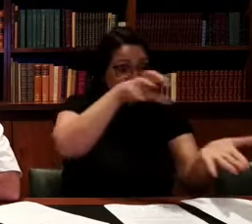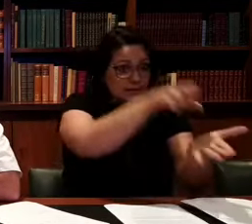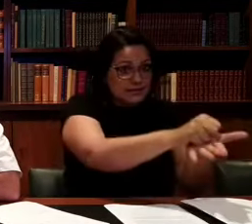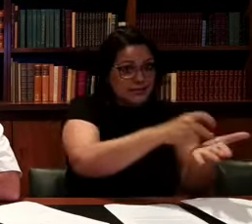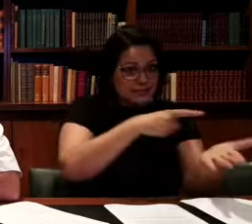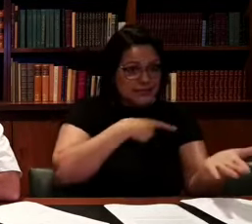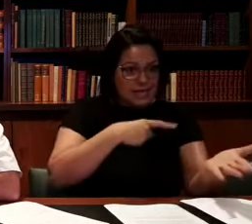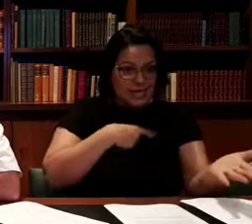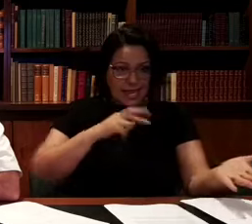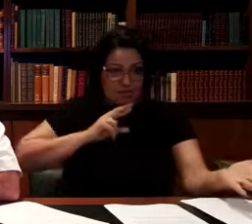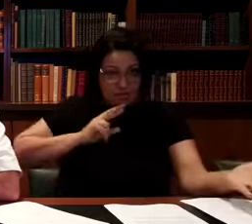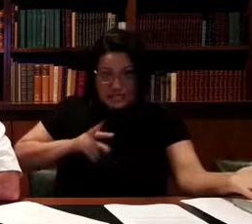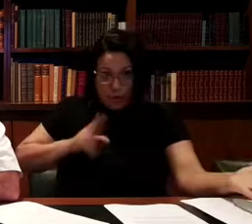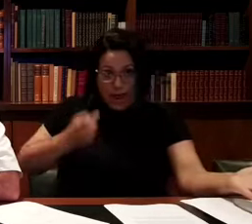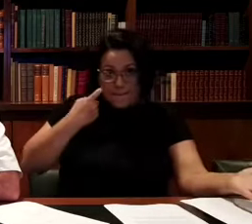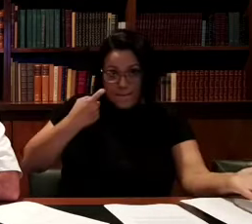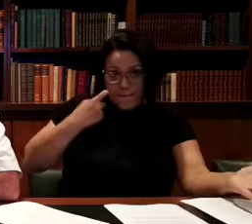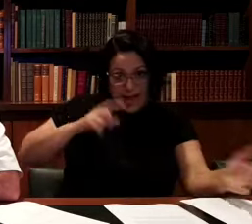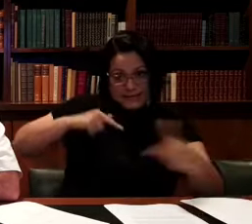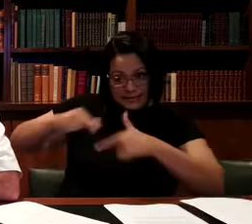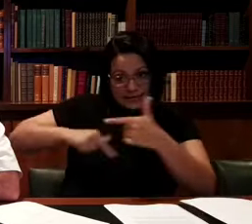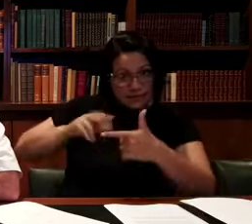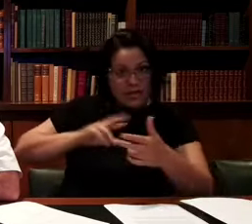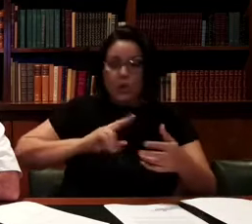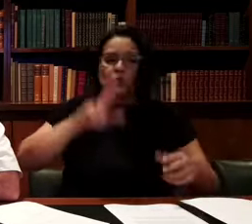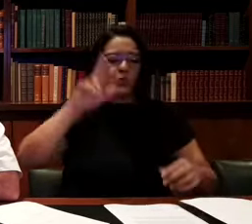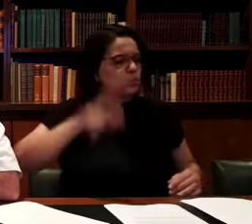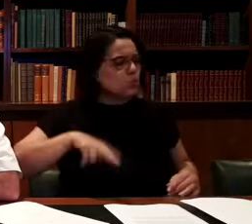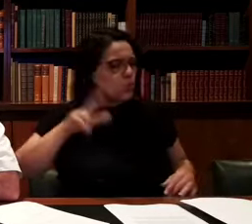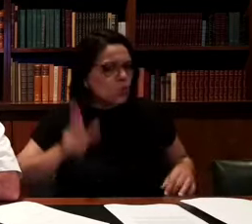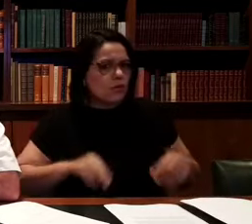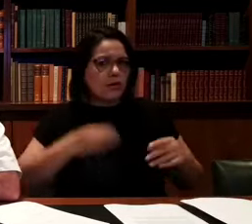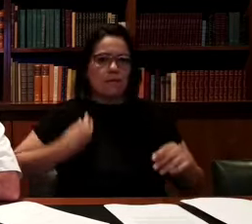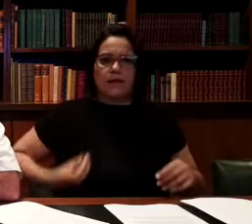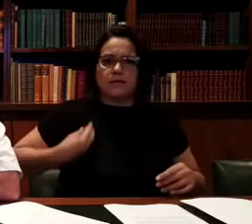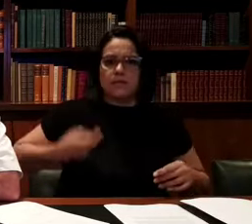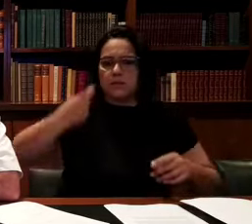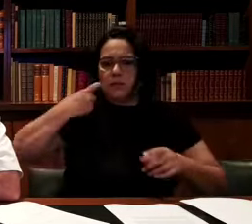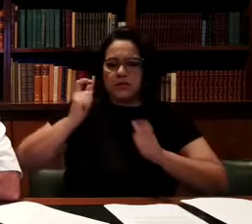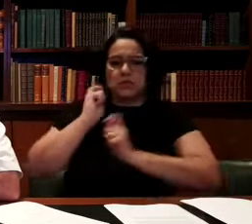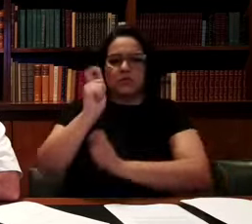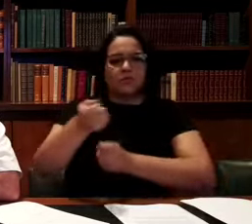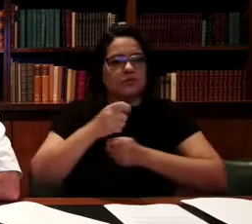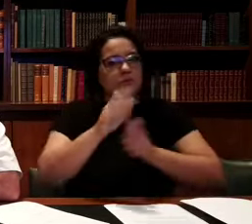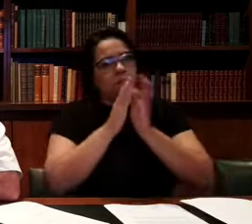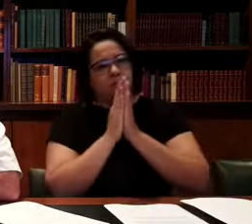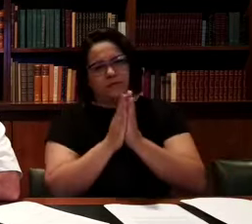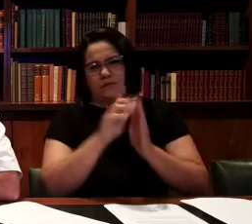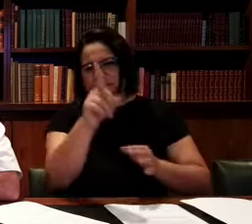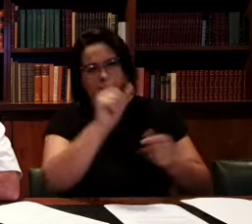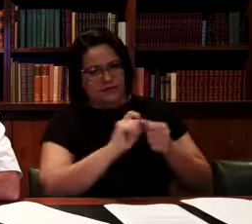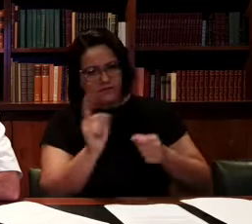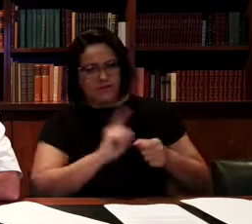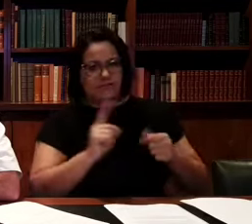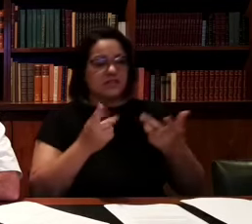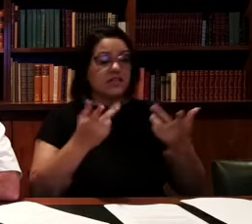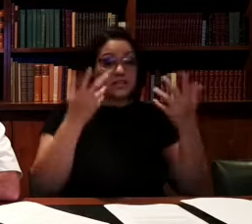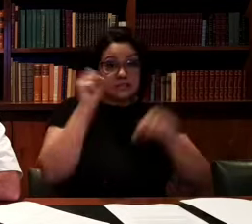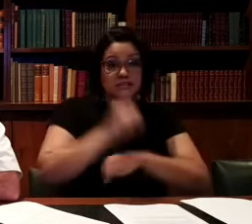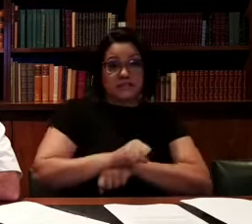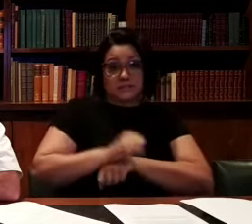seguro-defeso que você não pesca mais o que você nunca participou dessa atividade não fique à